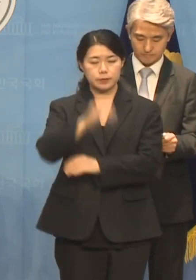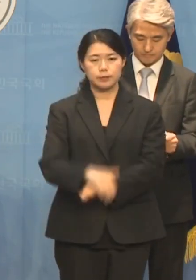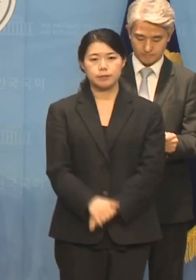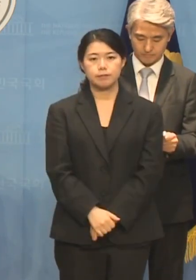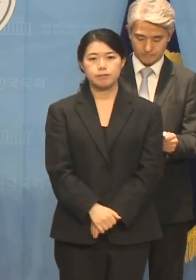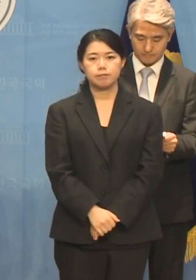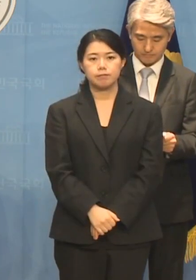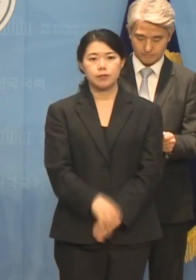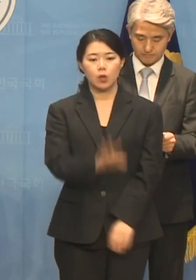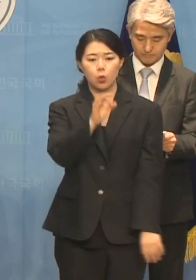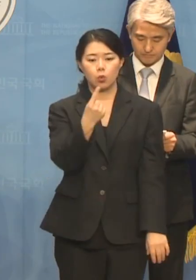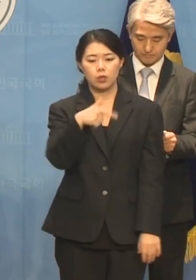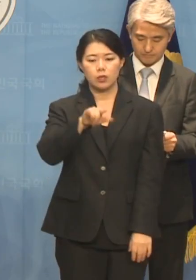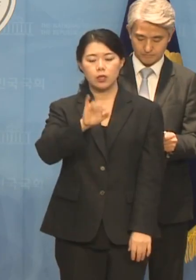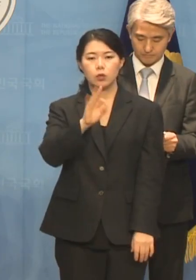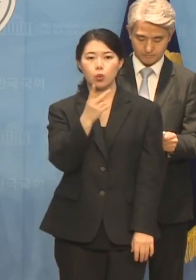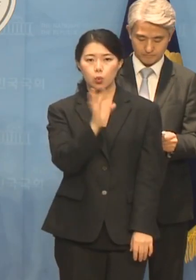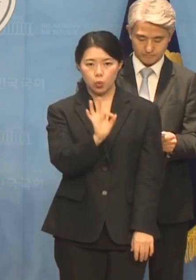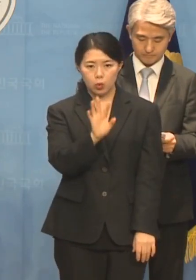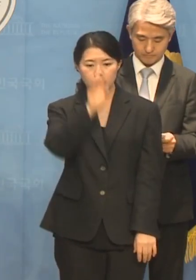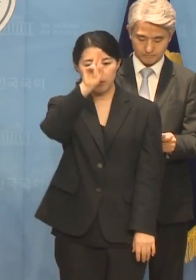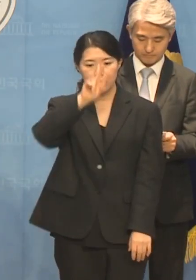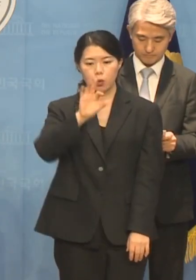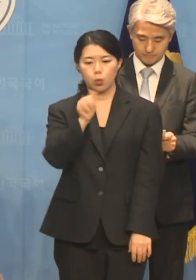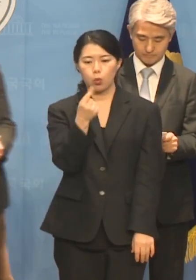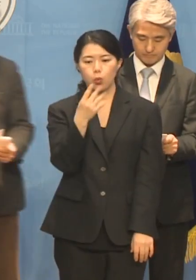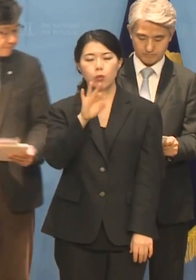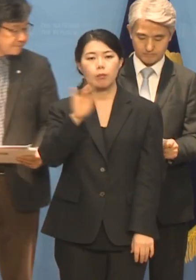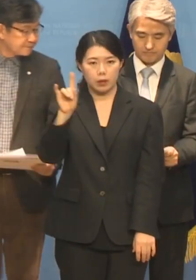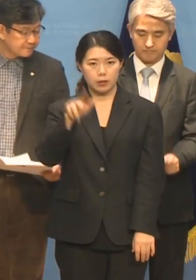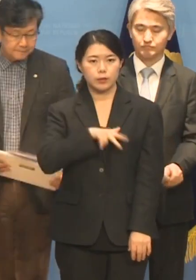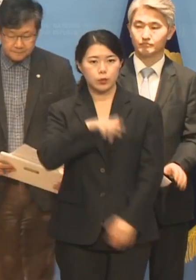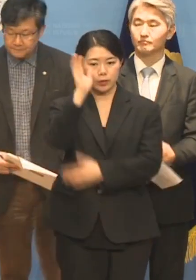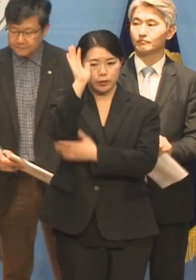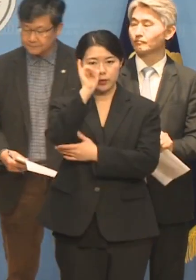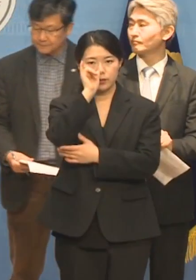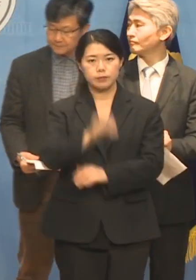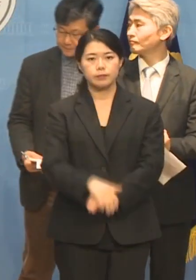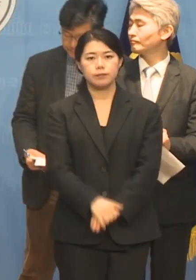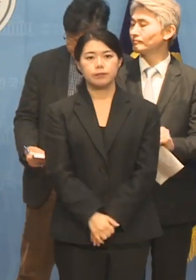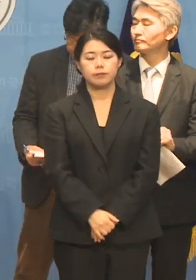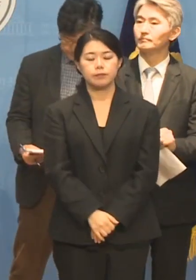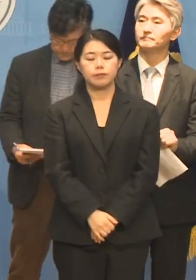하겠습니다. 이어서 오기영 의원님, 박홍배 의원님 발언 듣도록 하겠습니다.